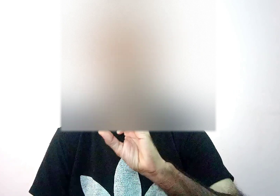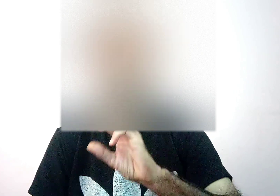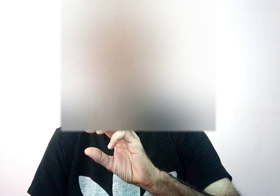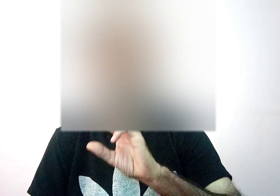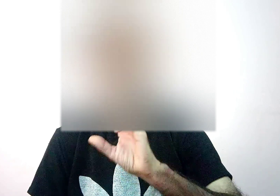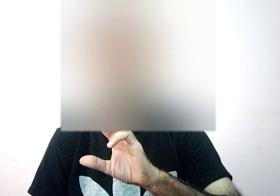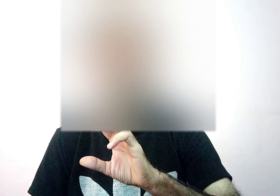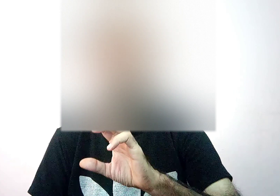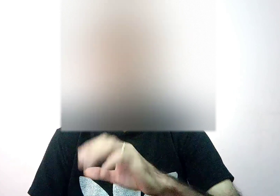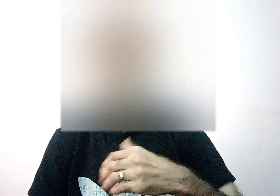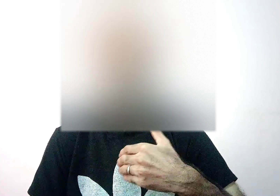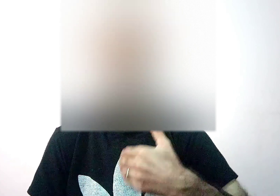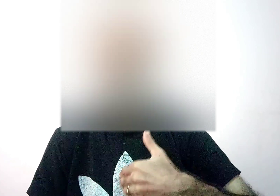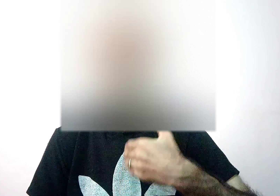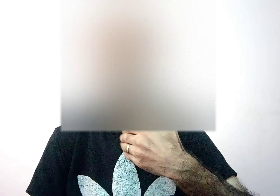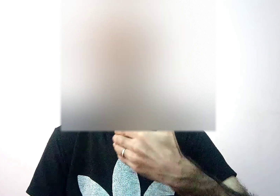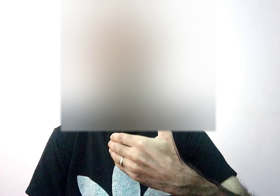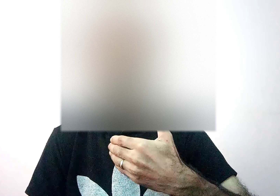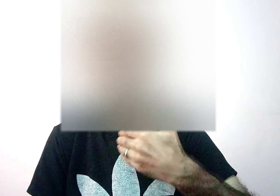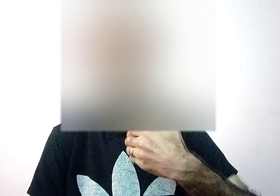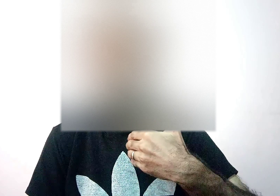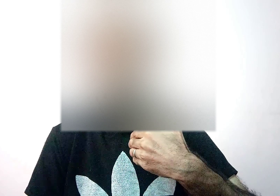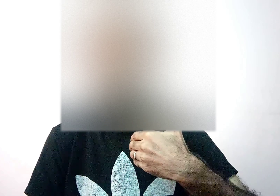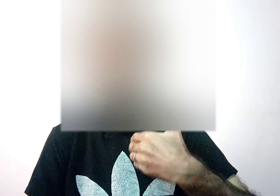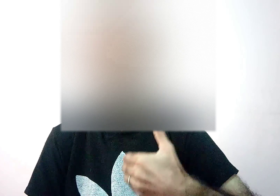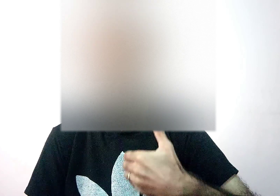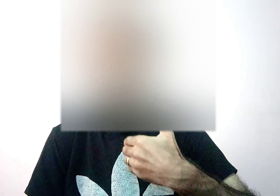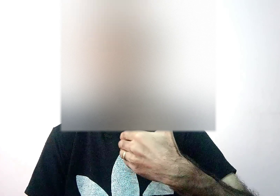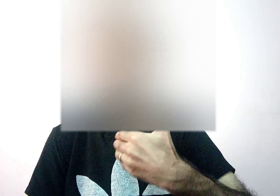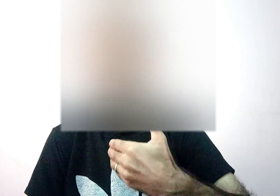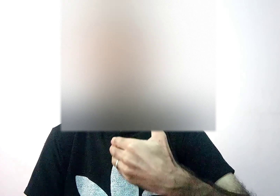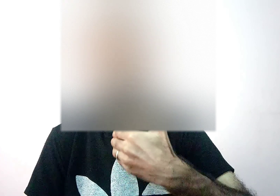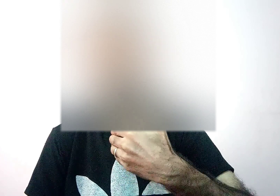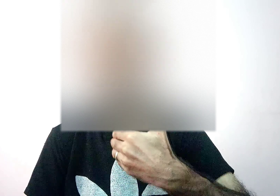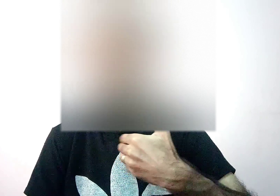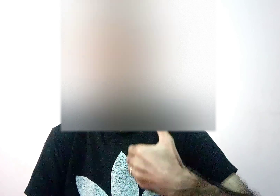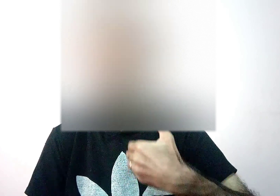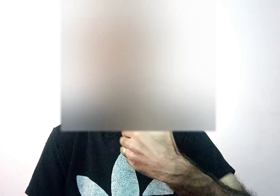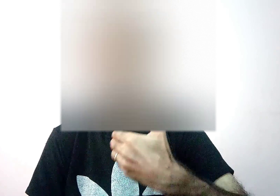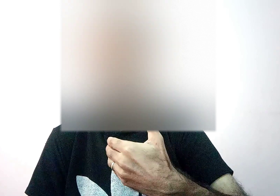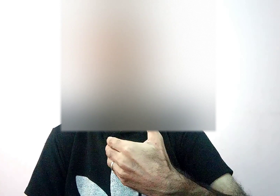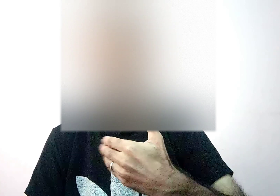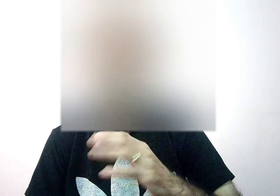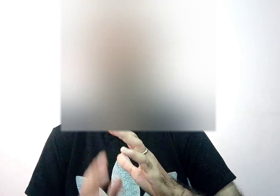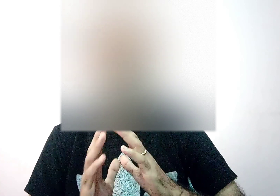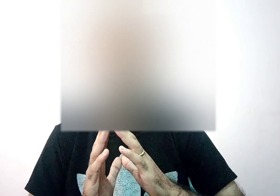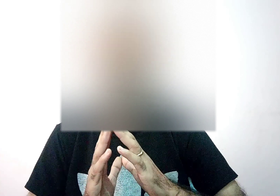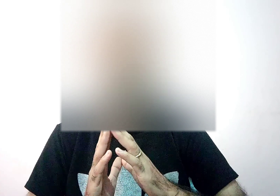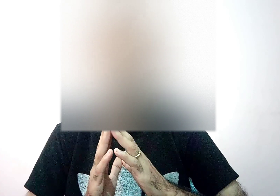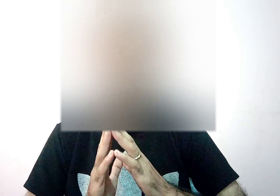الاستقلال طلعت الناس في إقليم تيجراي شايلة